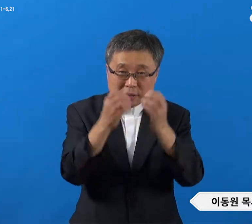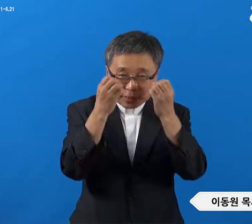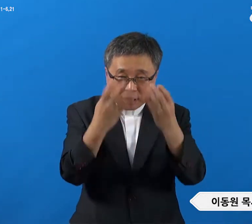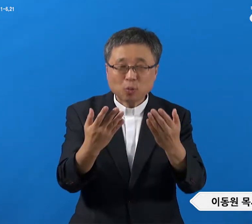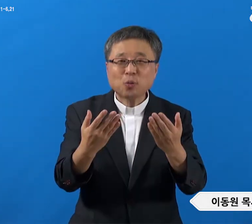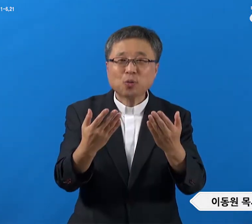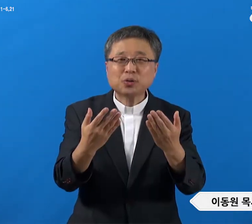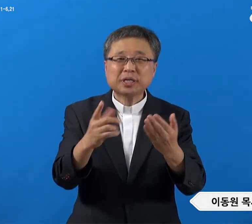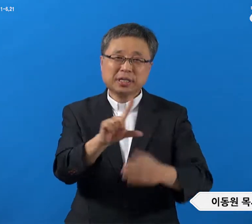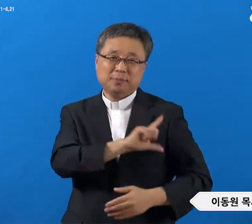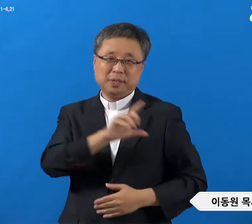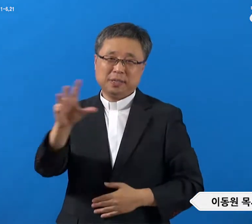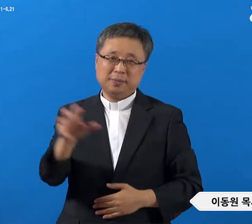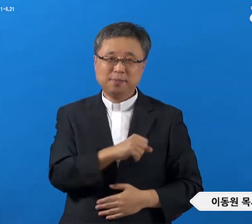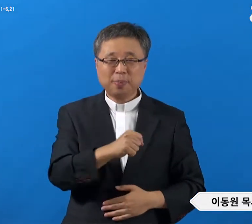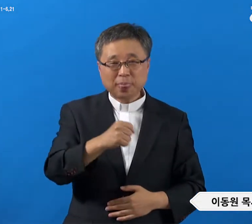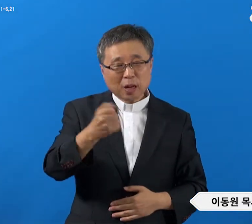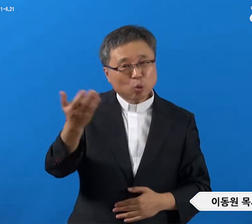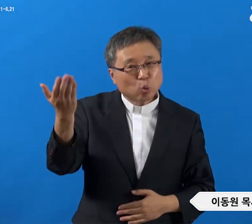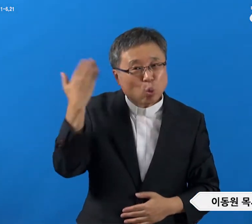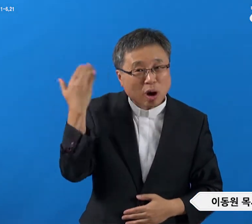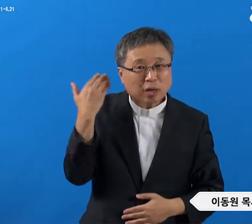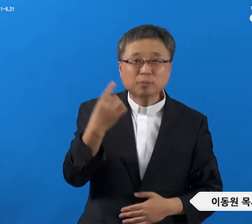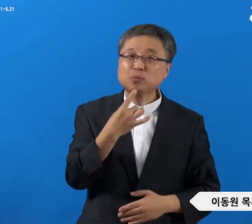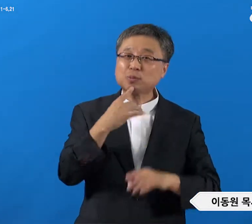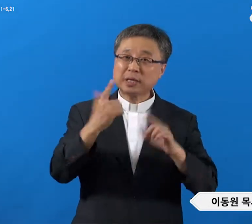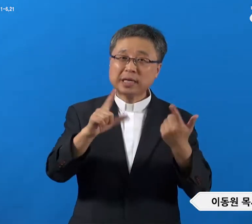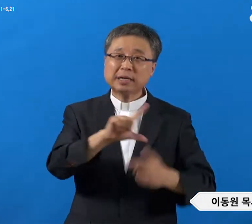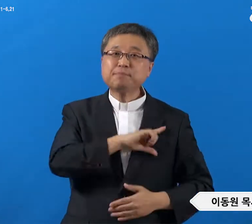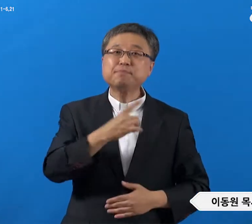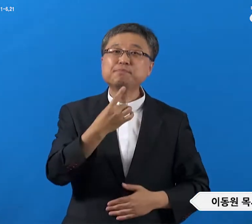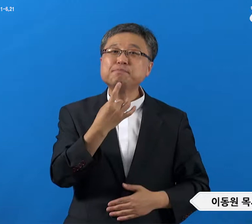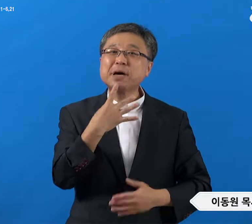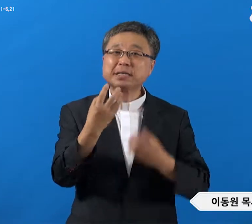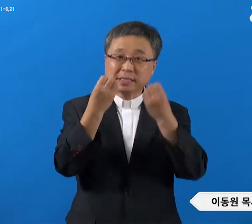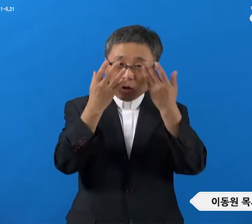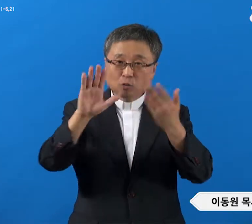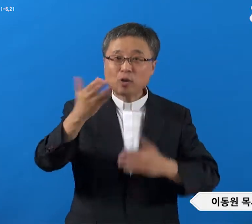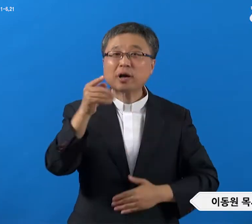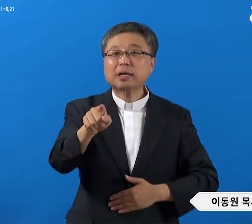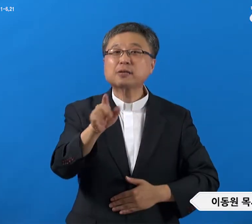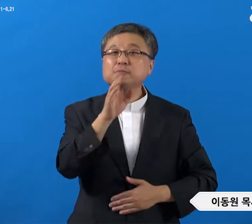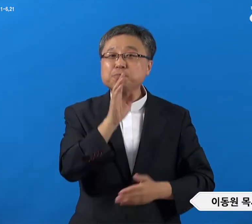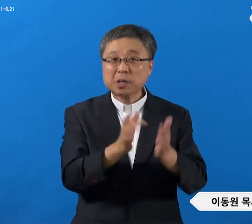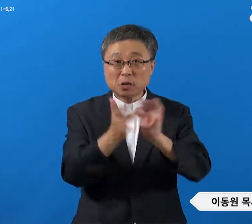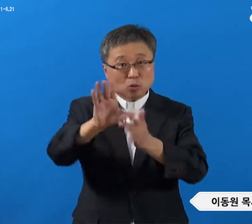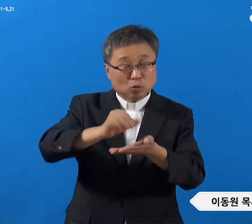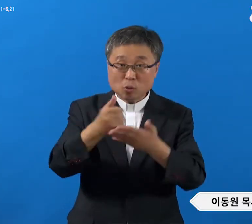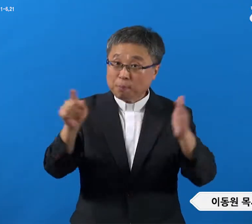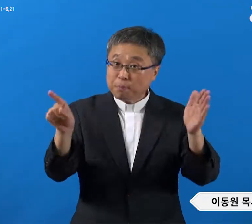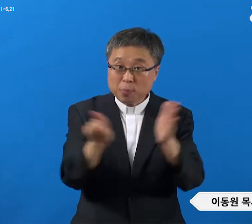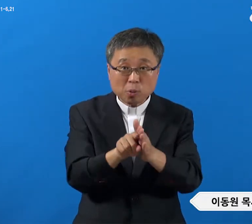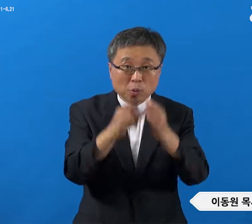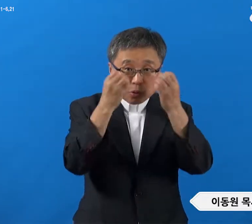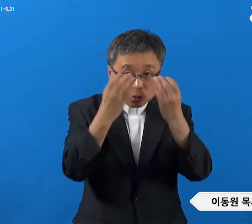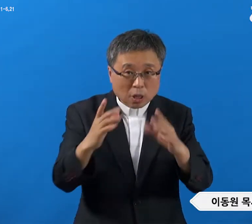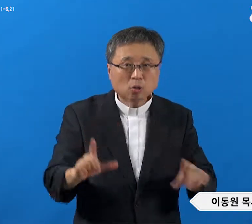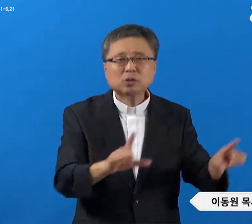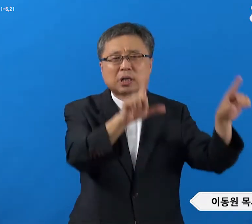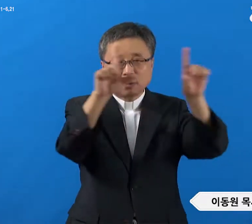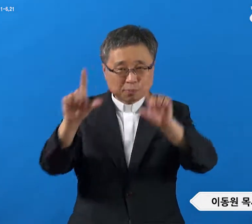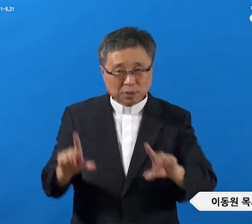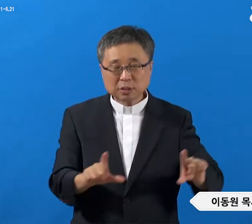것입니다. 그는 과거에 그뿐만 아니라 이름만 새로워진 것이 아니라 정말 예수 믿고 그는 새로운 삶을 저는